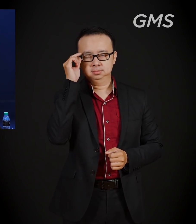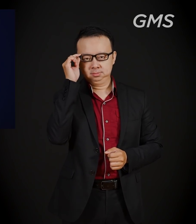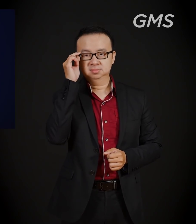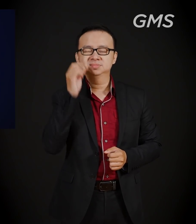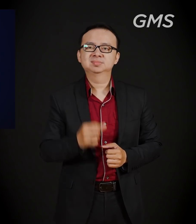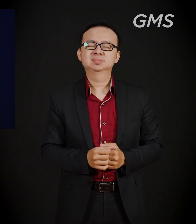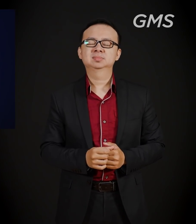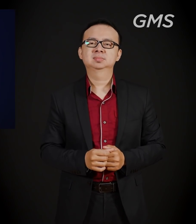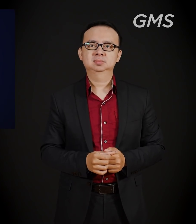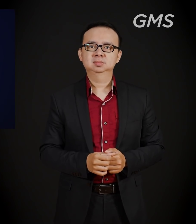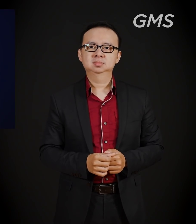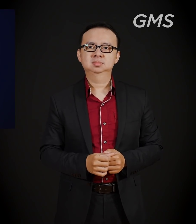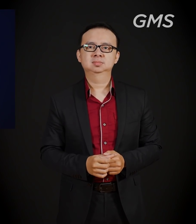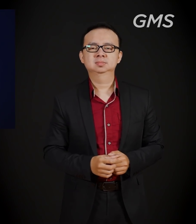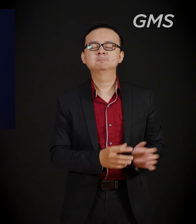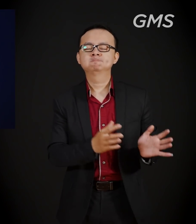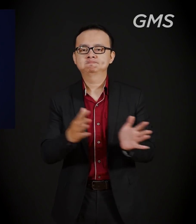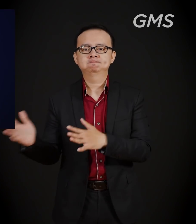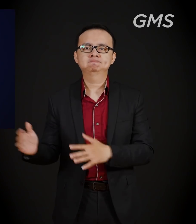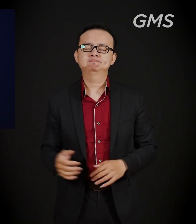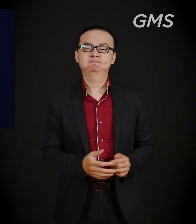brrr, gitu ya kan? Saudaraku yang kasih dalam Tuhan, Pak,